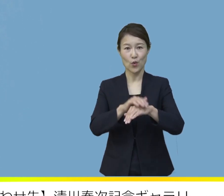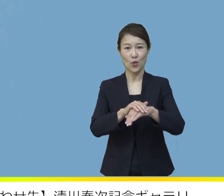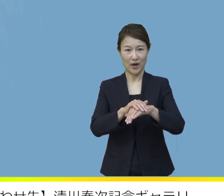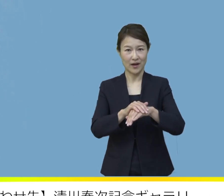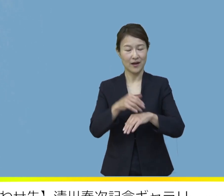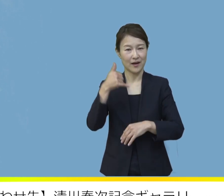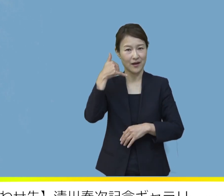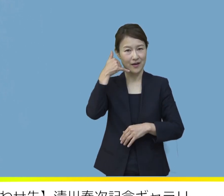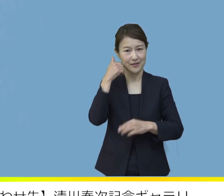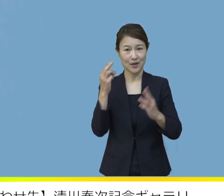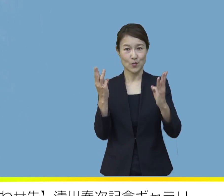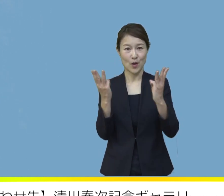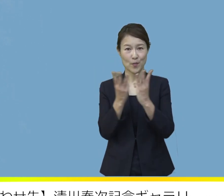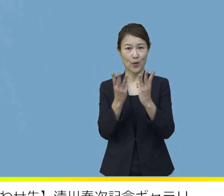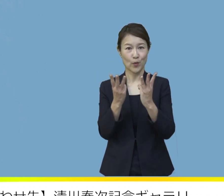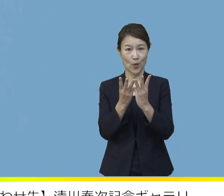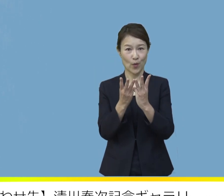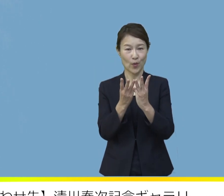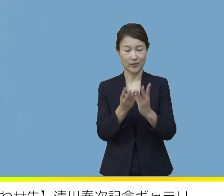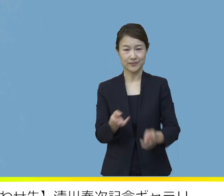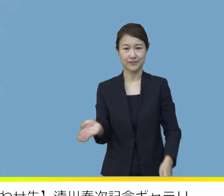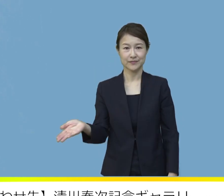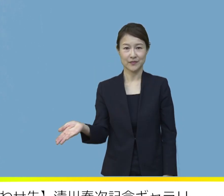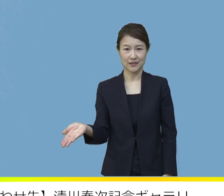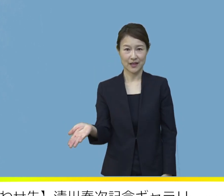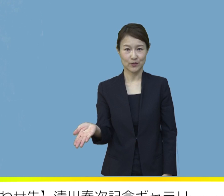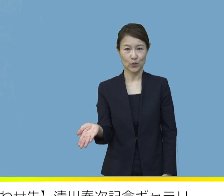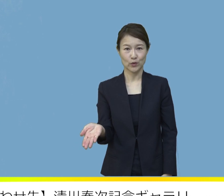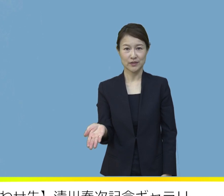電話3416